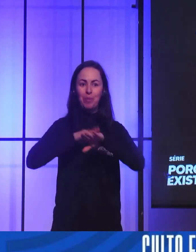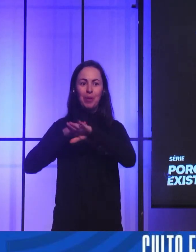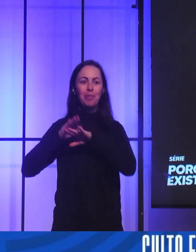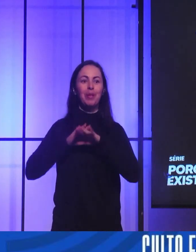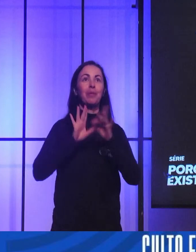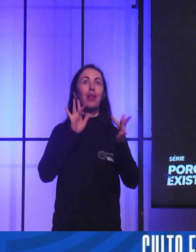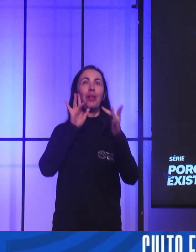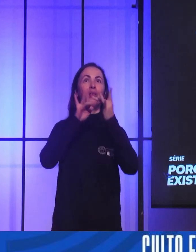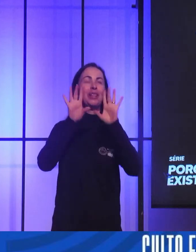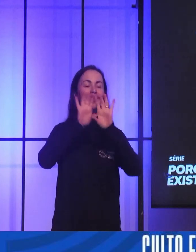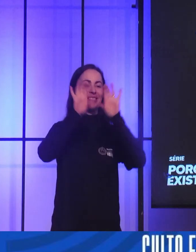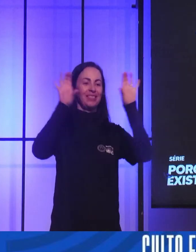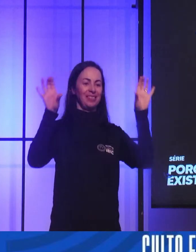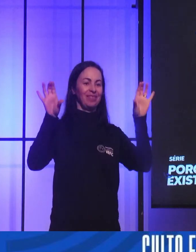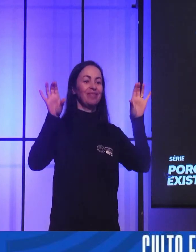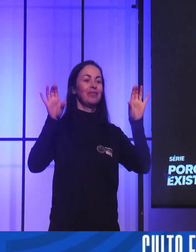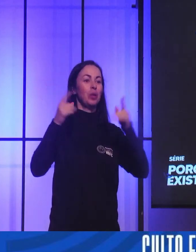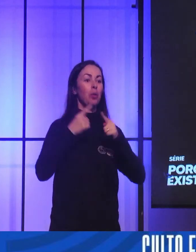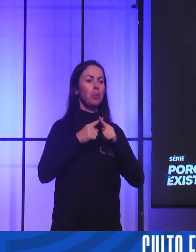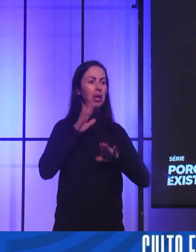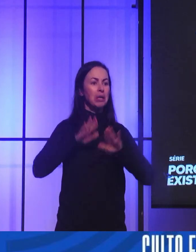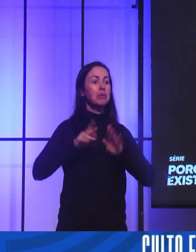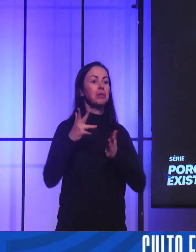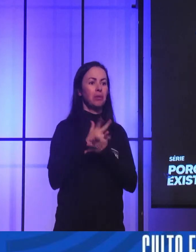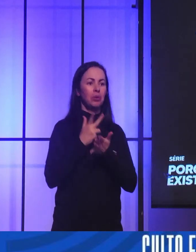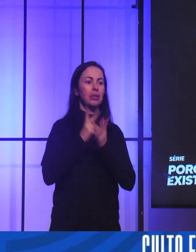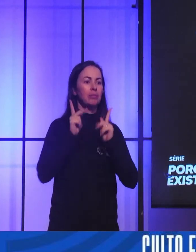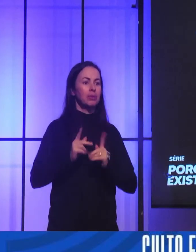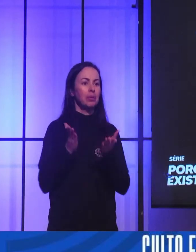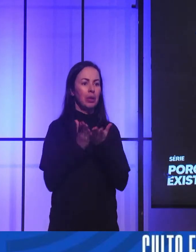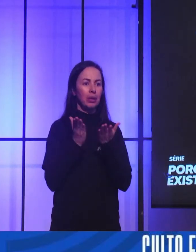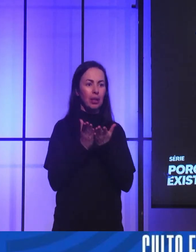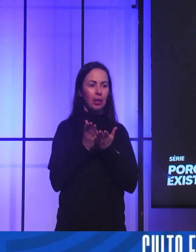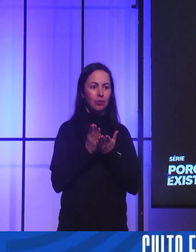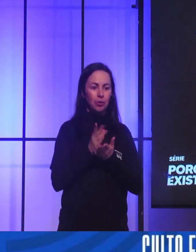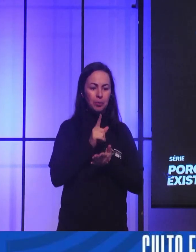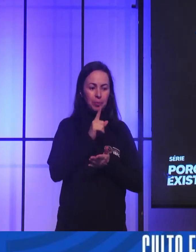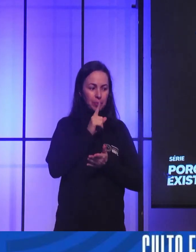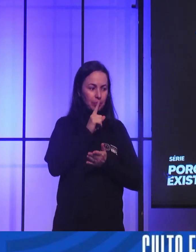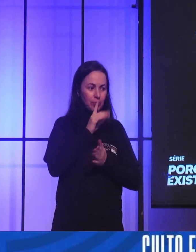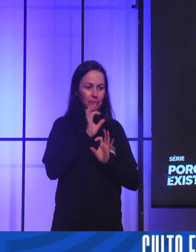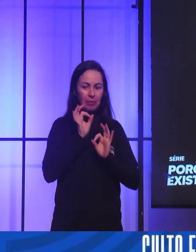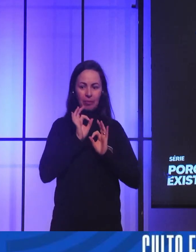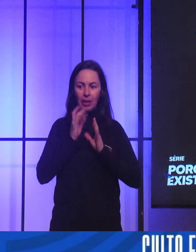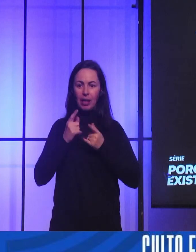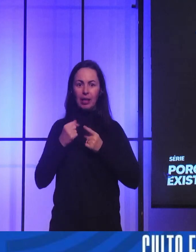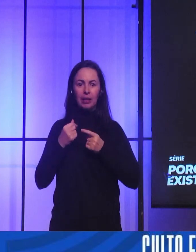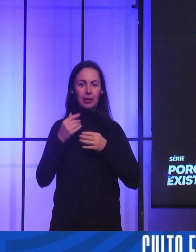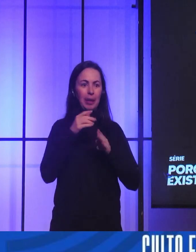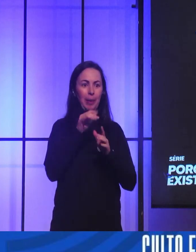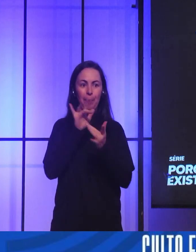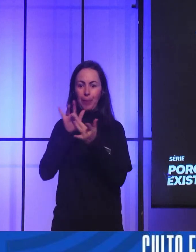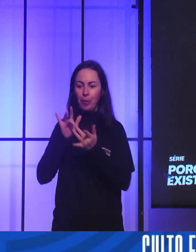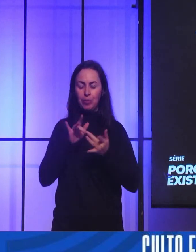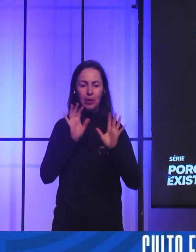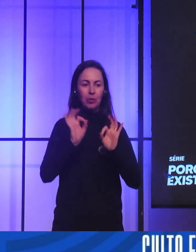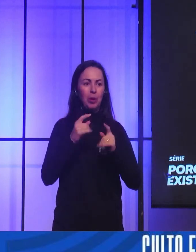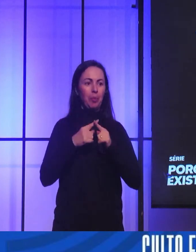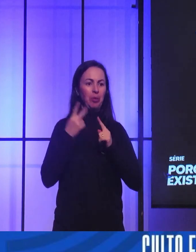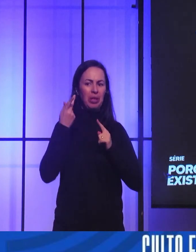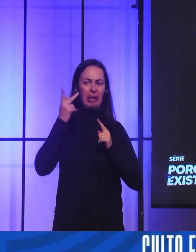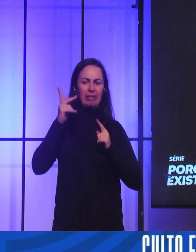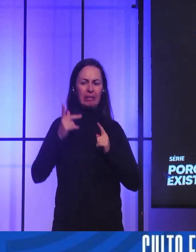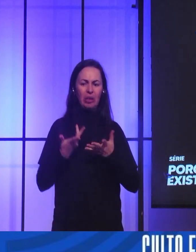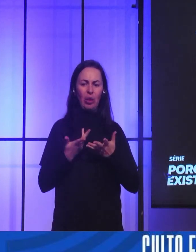Então a tendência de alguns cristãos é se isolar, porque eu não posso me contaminar, eu não gosto de ouvir essas histórias, eu não gosto de